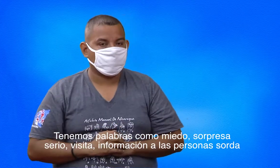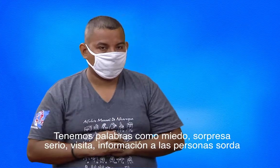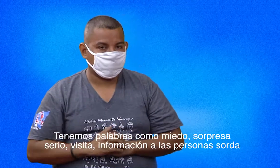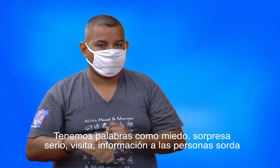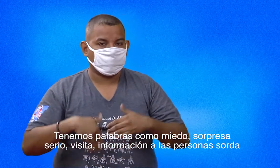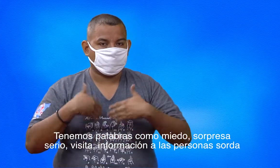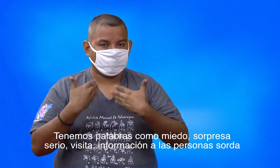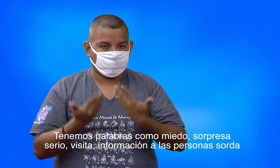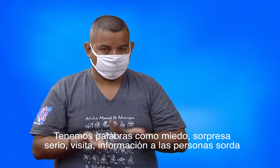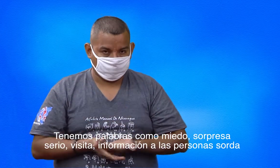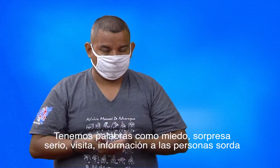visita,